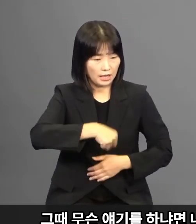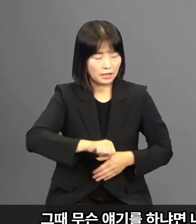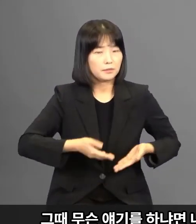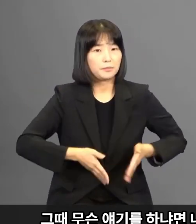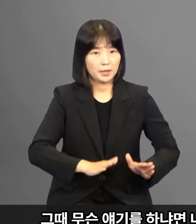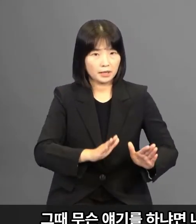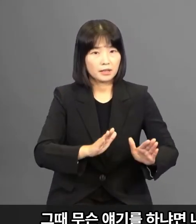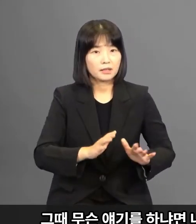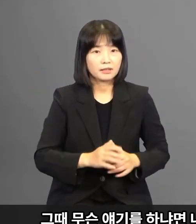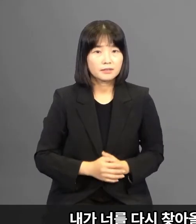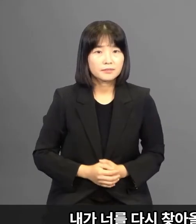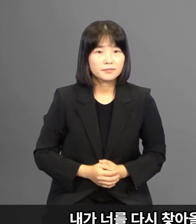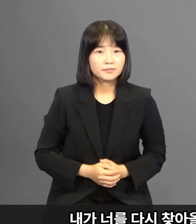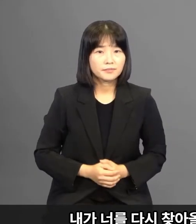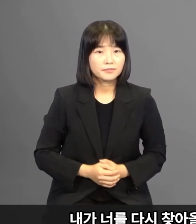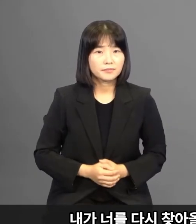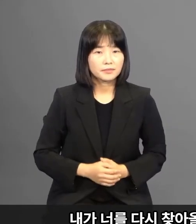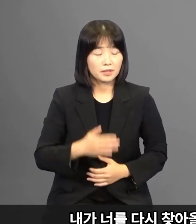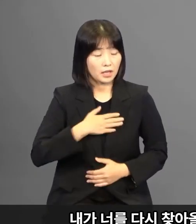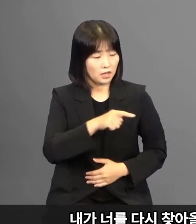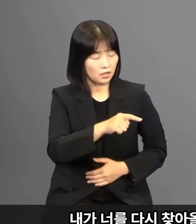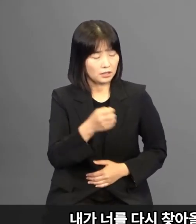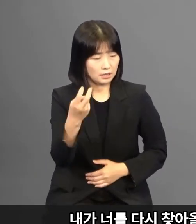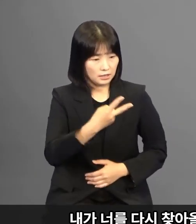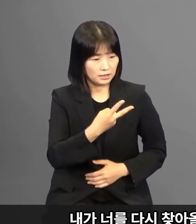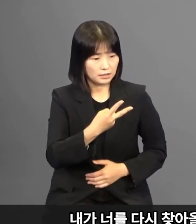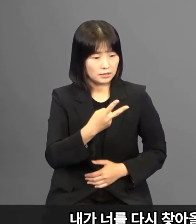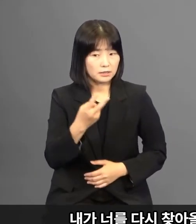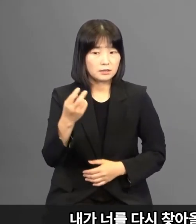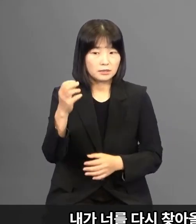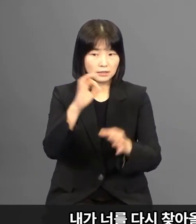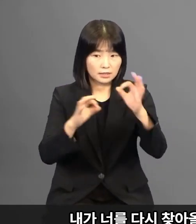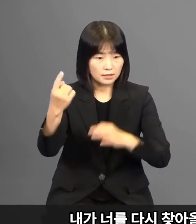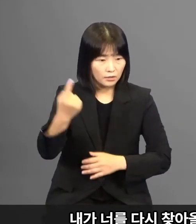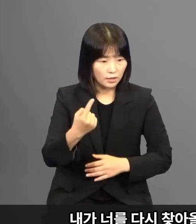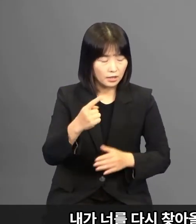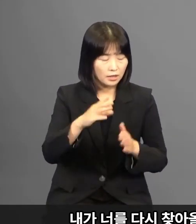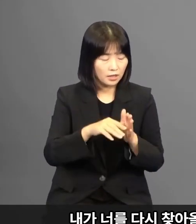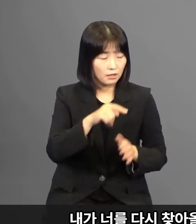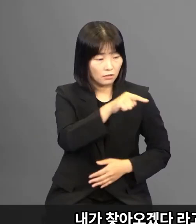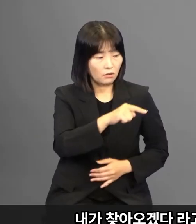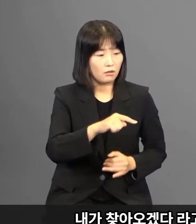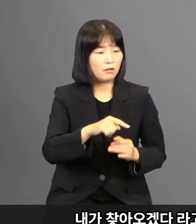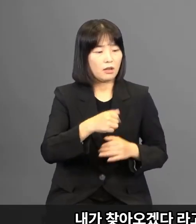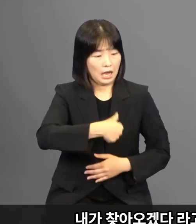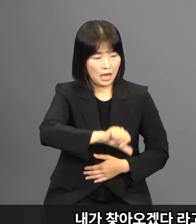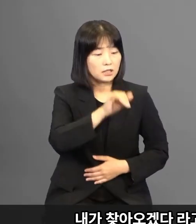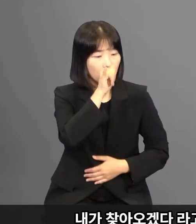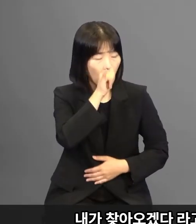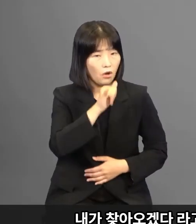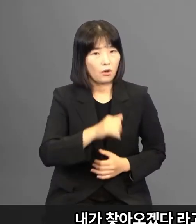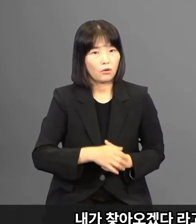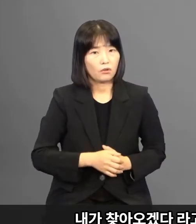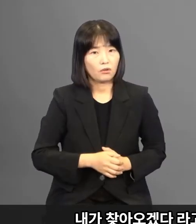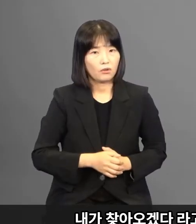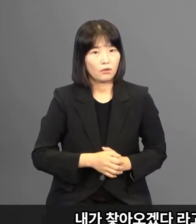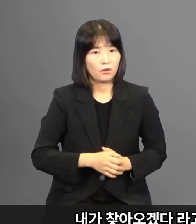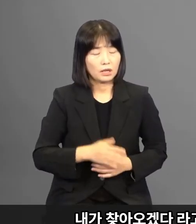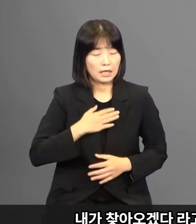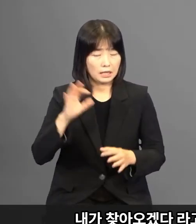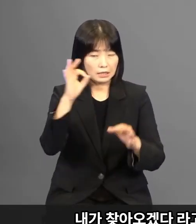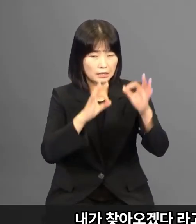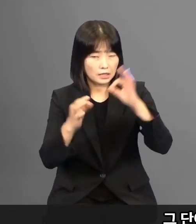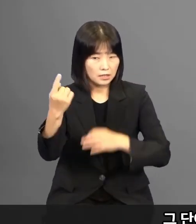거다. 내가 너를 다시 찾아올 건데 그때 너의 아들이 있을 거야. 내가 찾아오겠다라고 하는 그